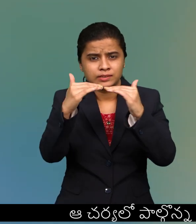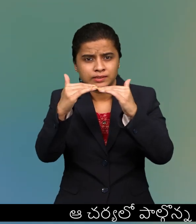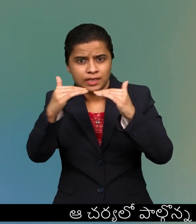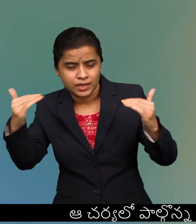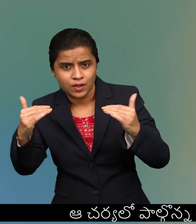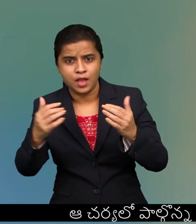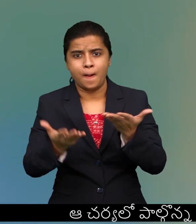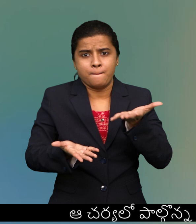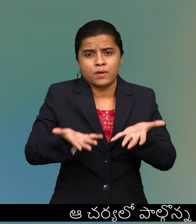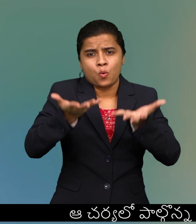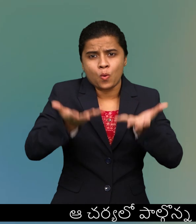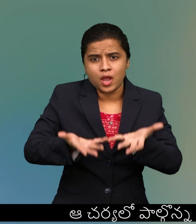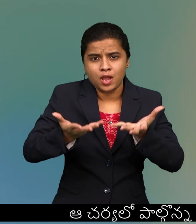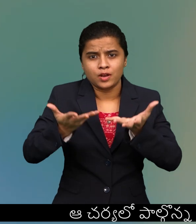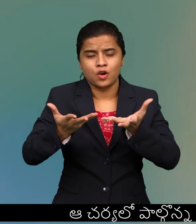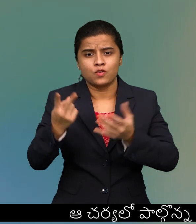సమానంగా ఉంటుంది.